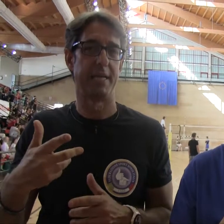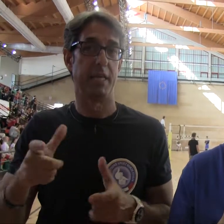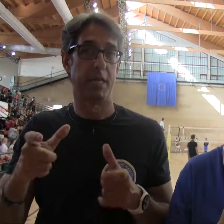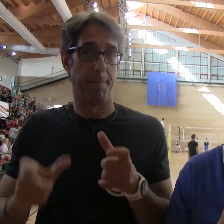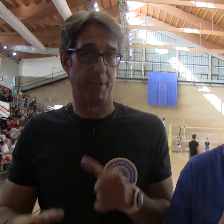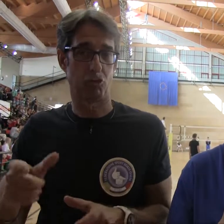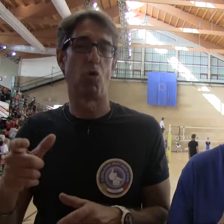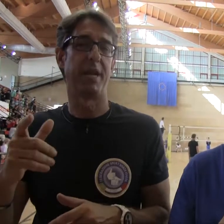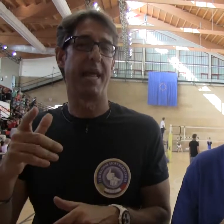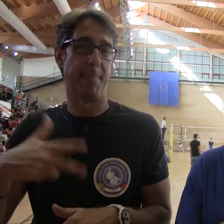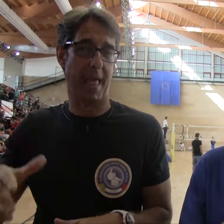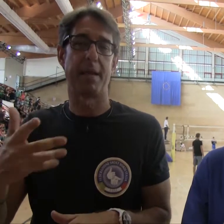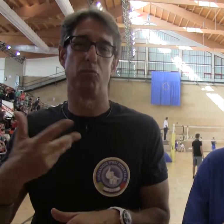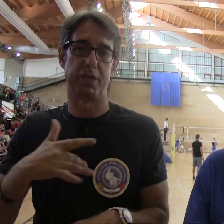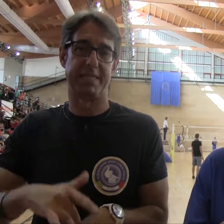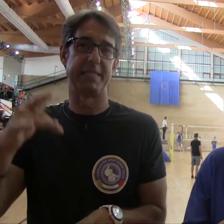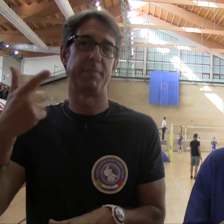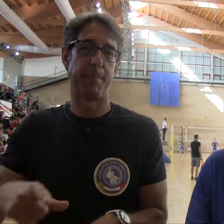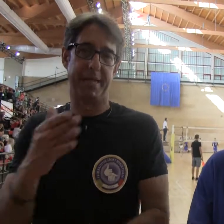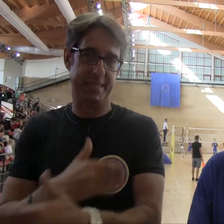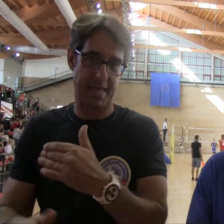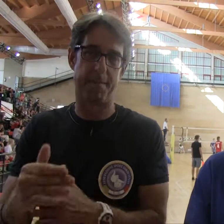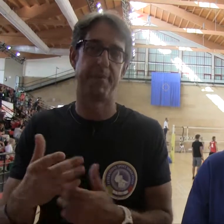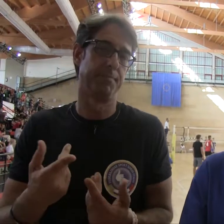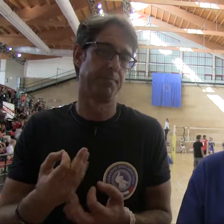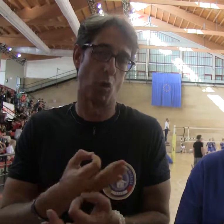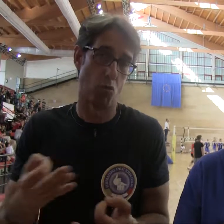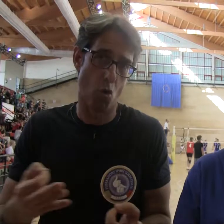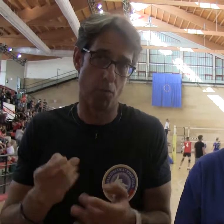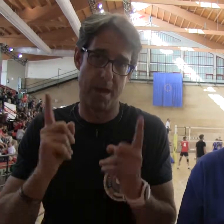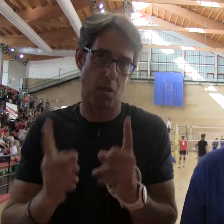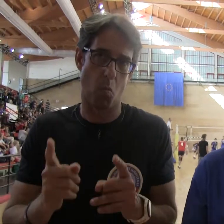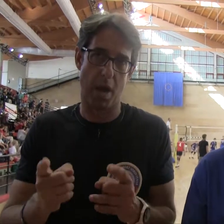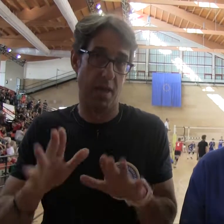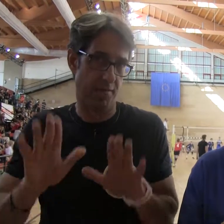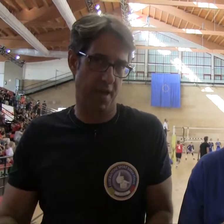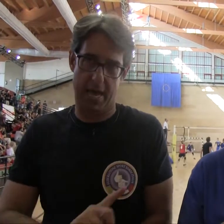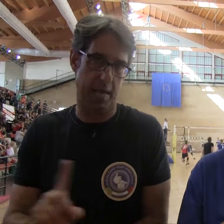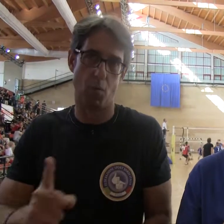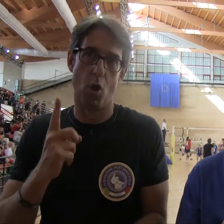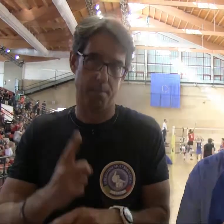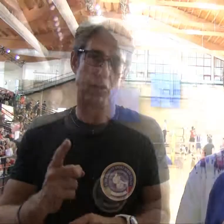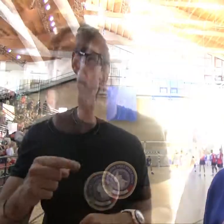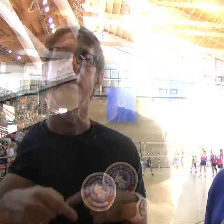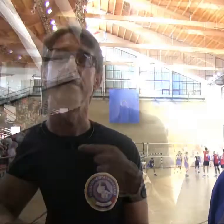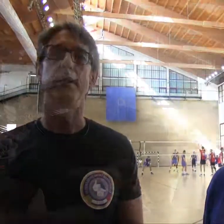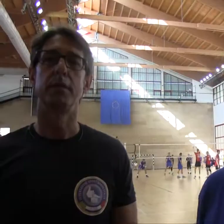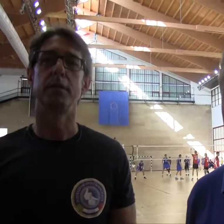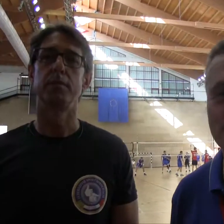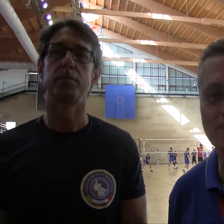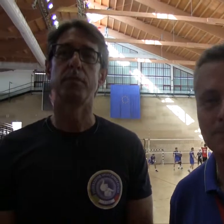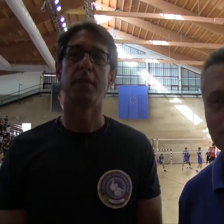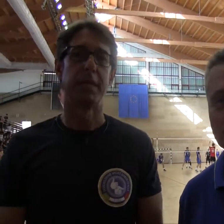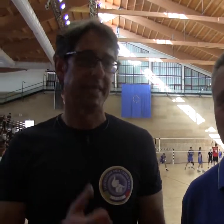sport disabile. È chiaro che bisogna ancora continuare a creare una cultura sportiva.